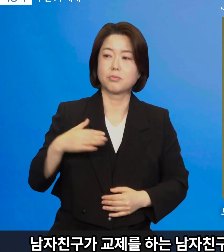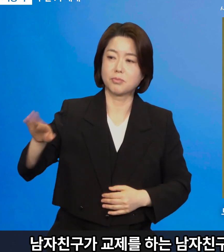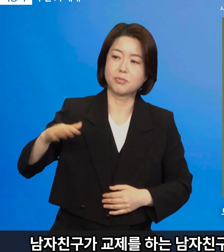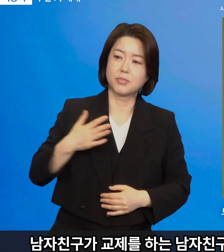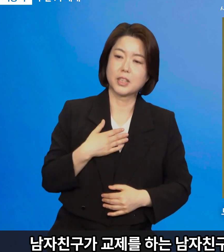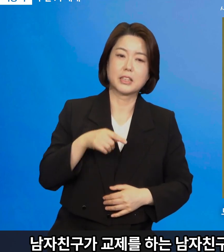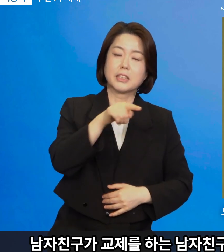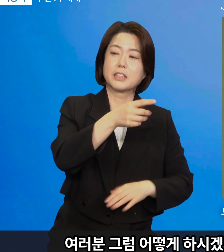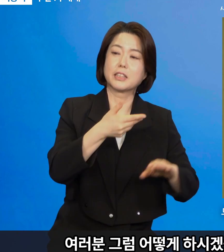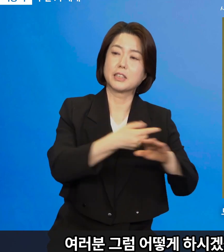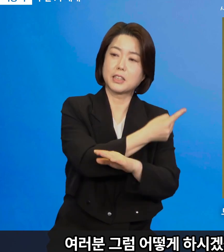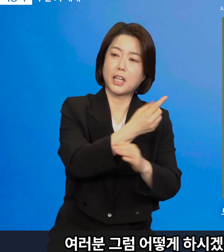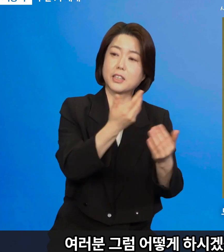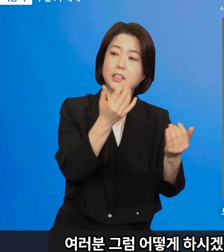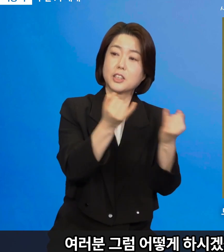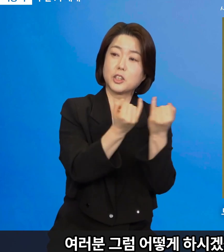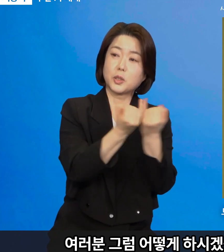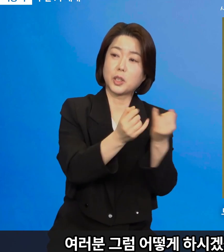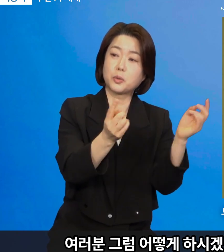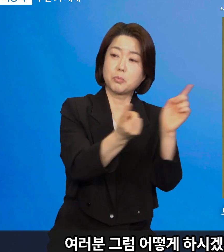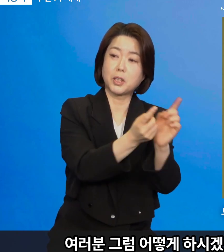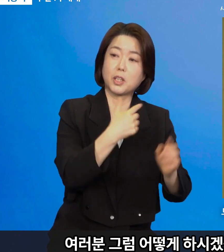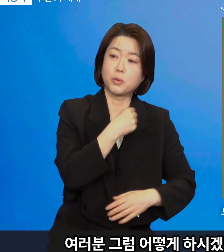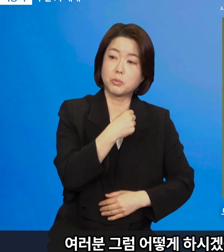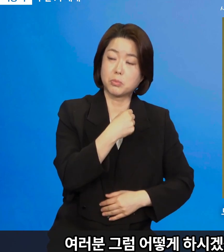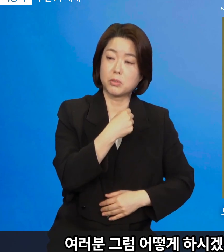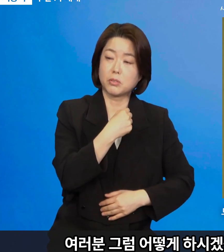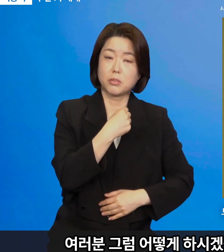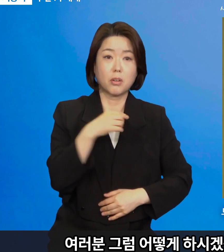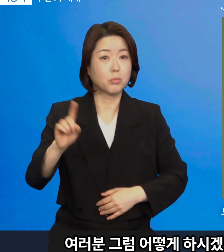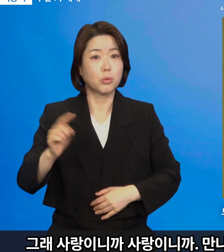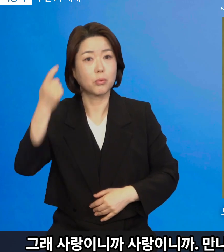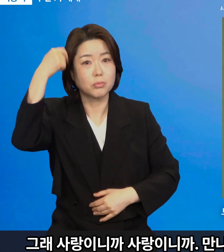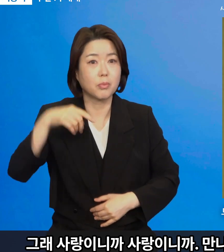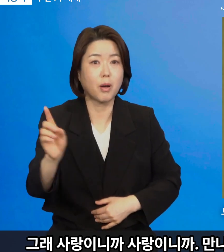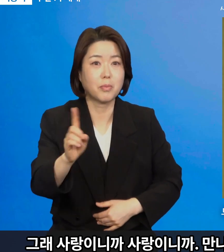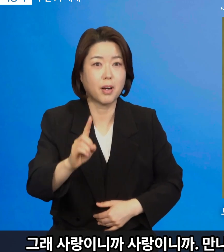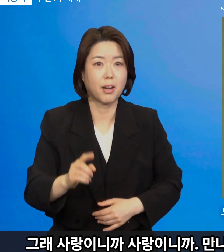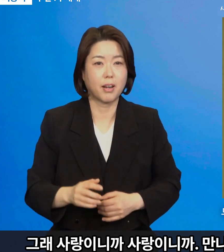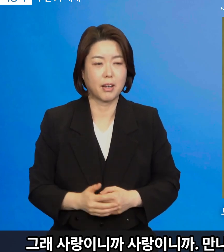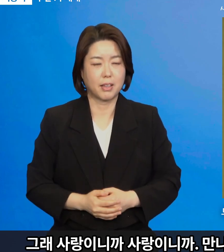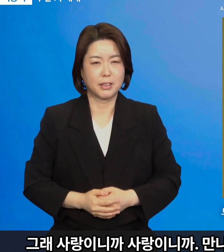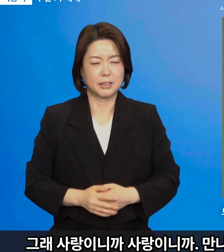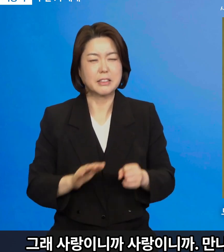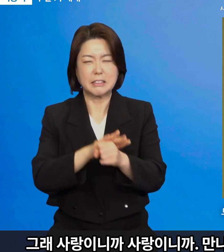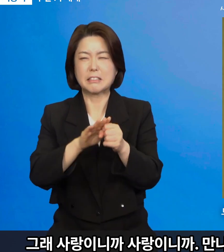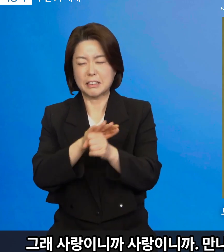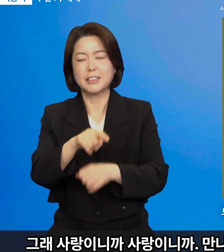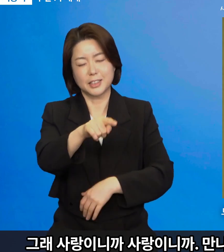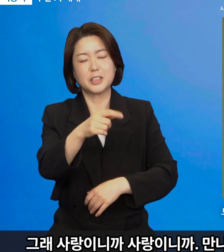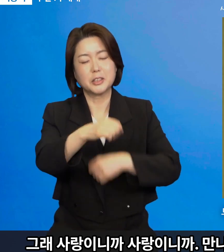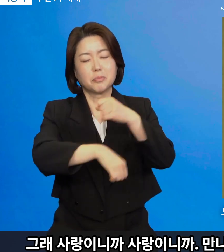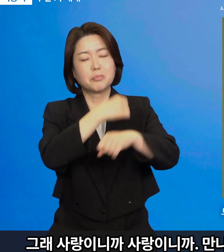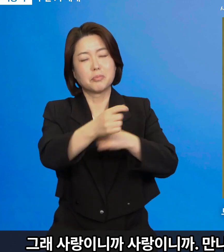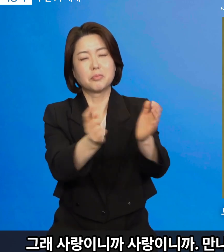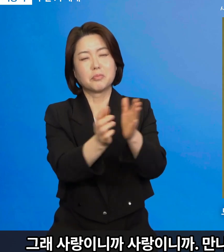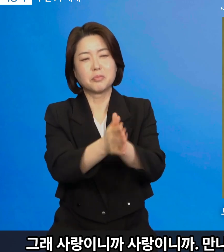만날게. 여러분 그럼 어떻게 하시겠습니까? 받아주시겠습니까? 그래 사랑이니까